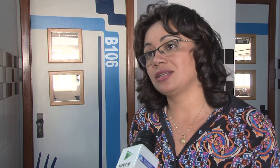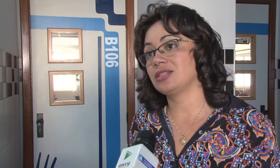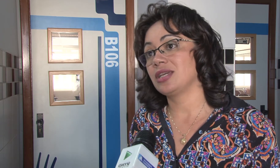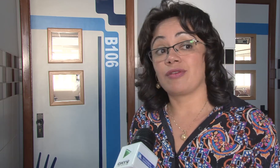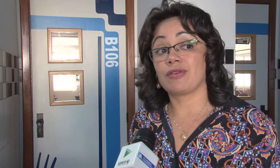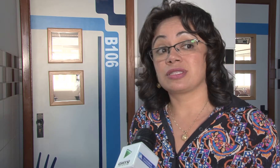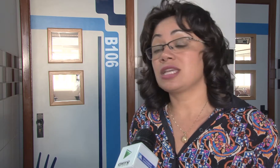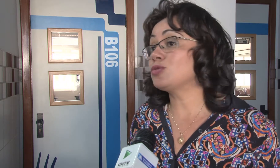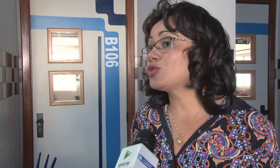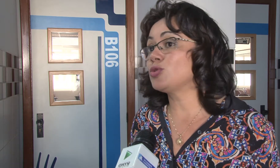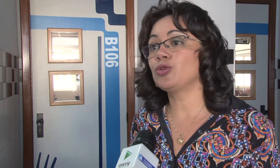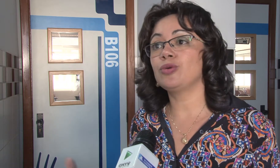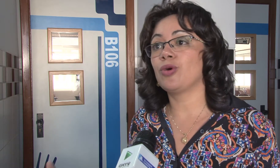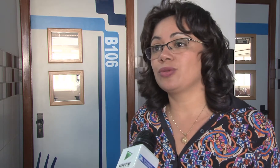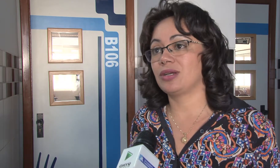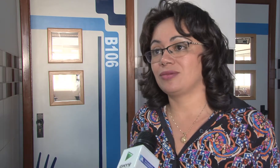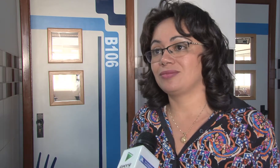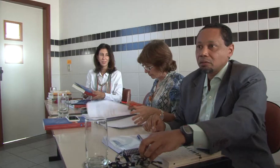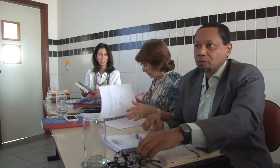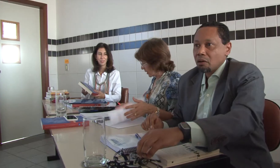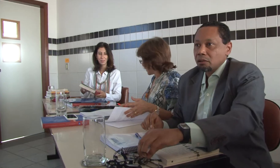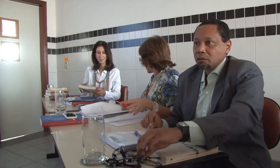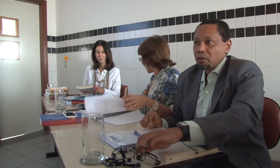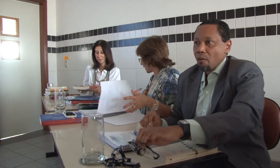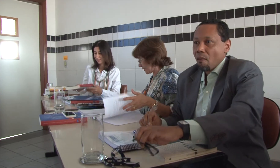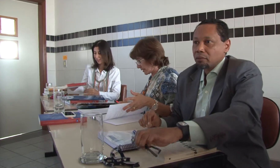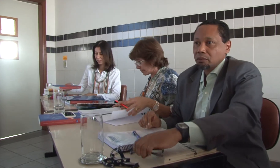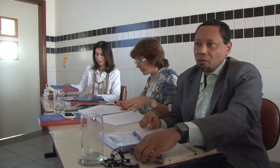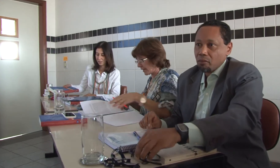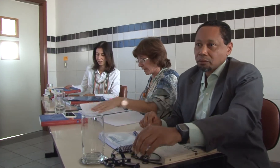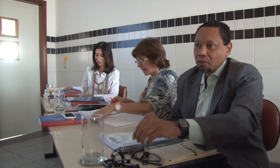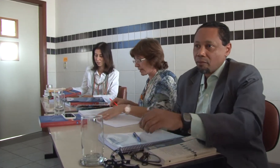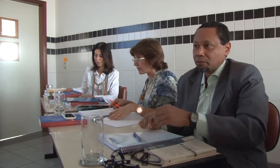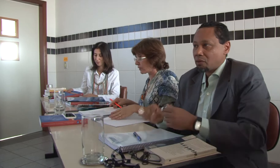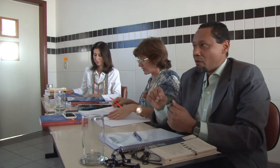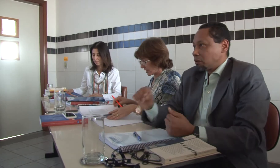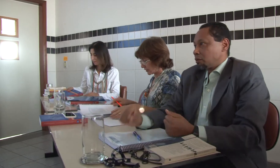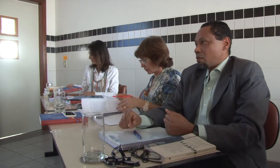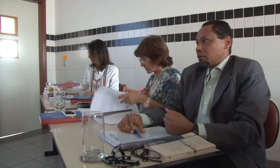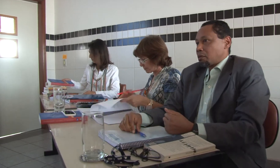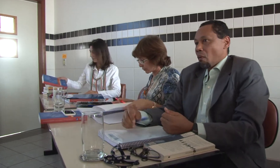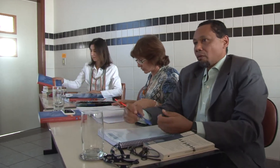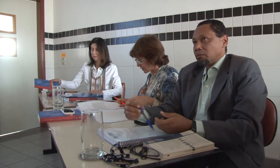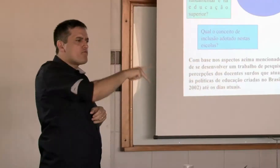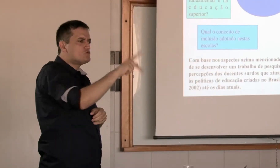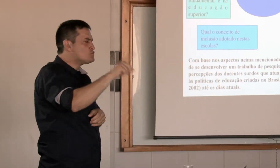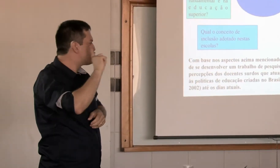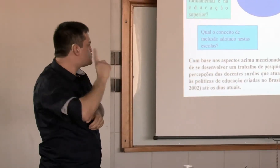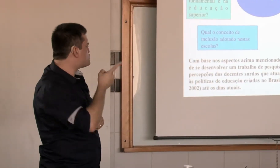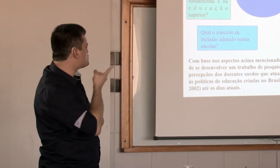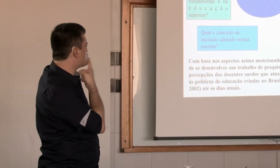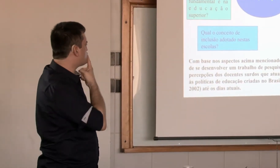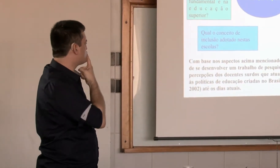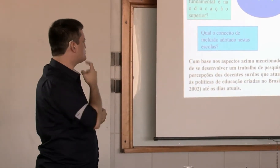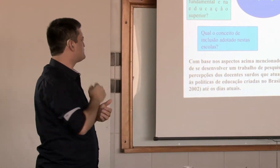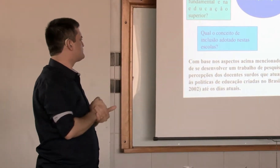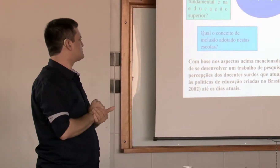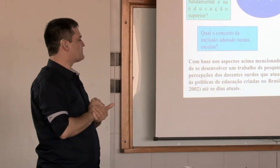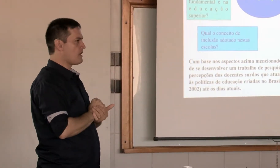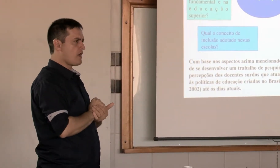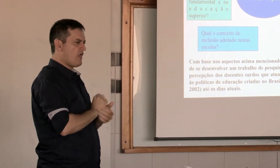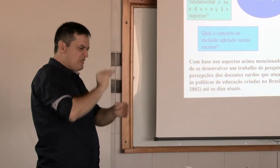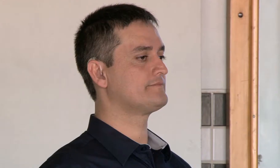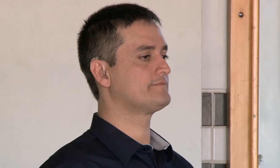qualidade sendo surdo ou não a pesquisa de Falk identificou o perfil de professores surdos na educação superior